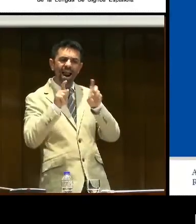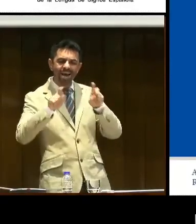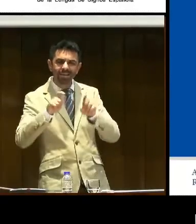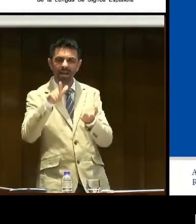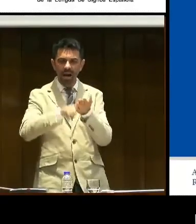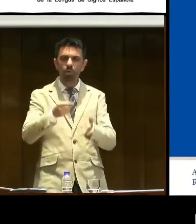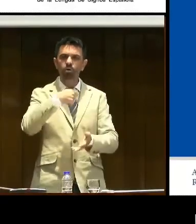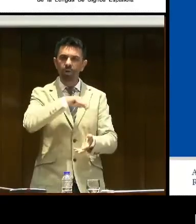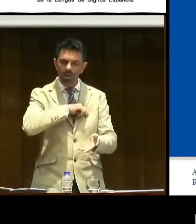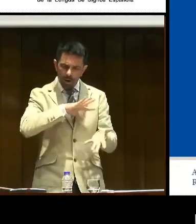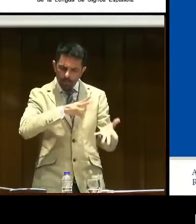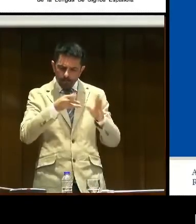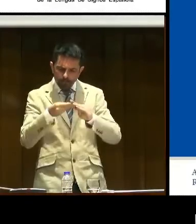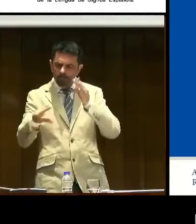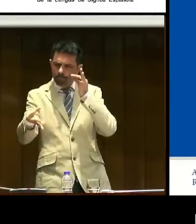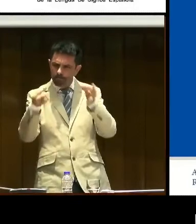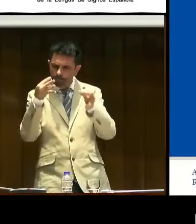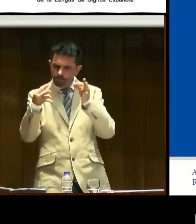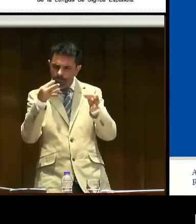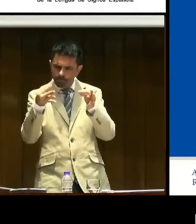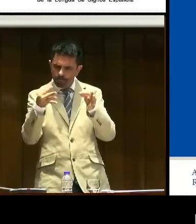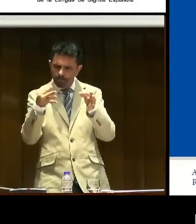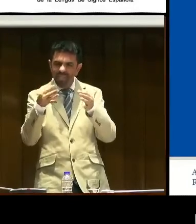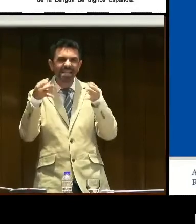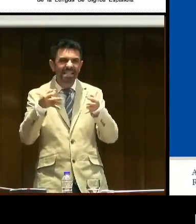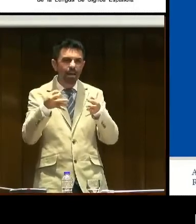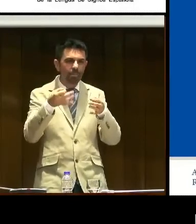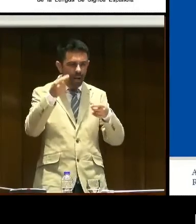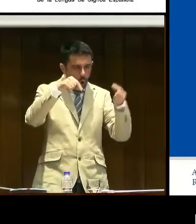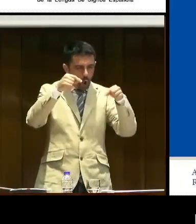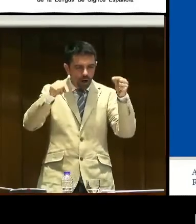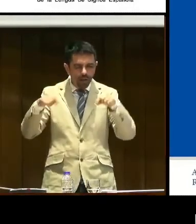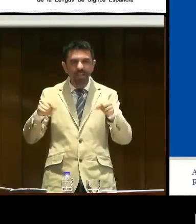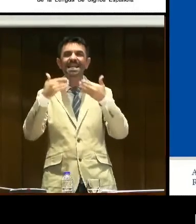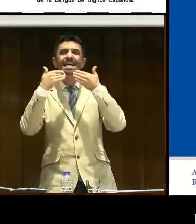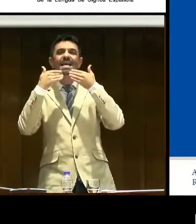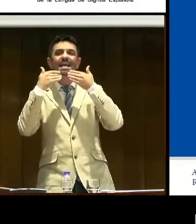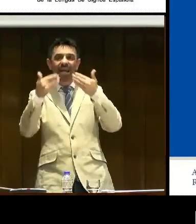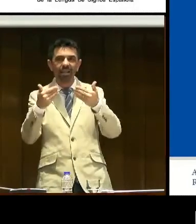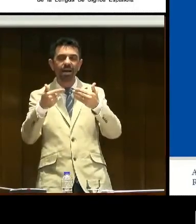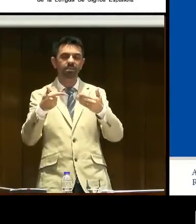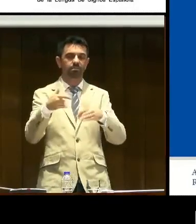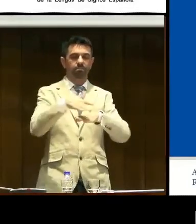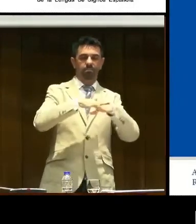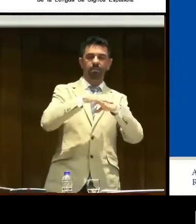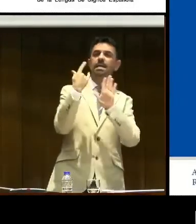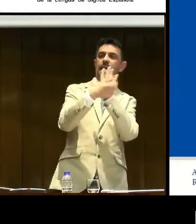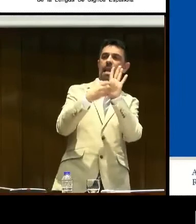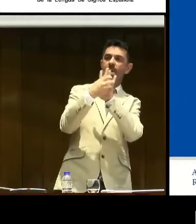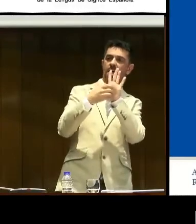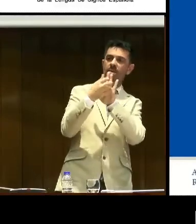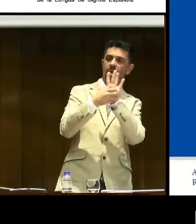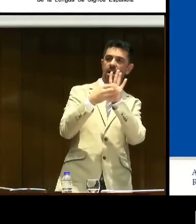español, con sistemáticas correcciones, siempre basadas en argumentos